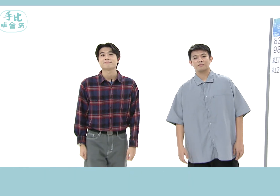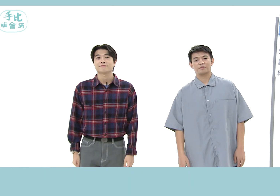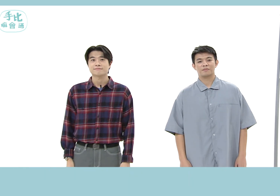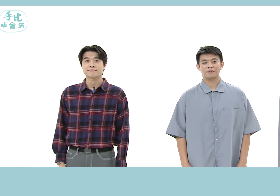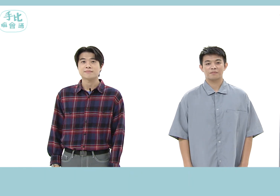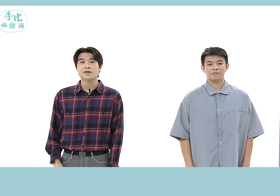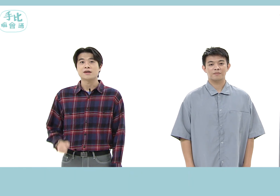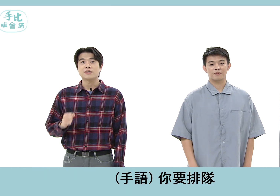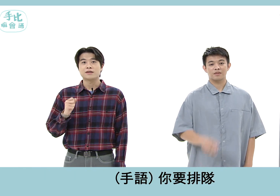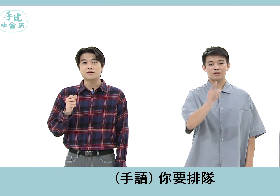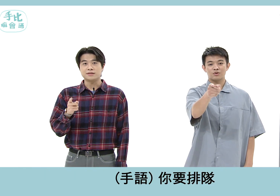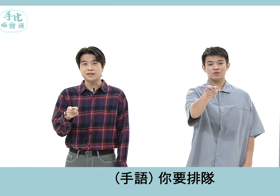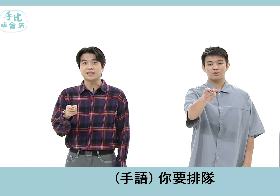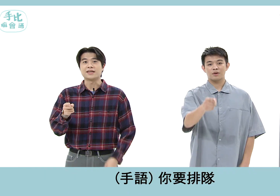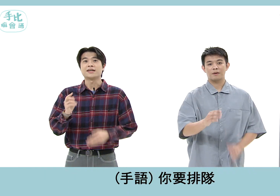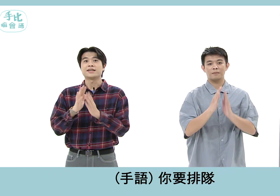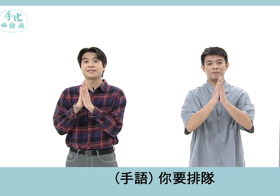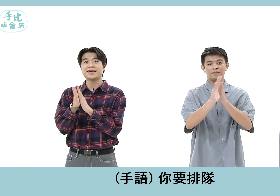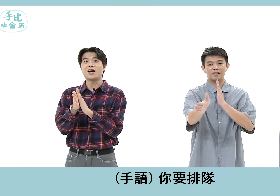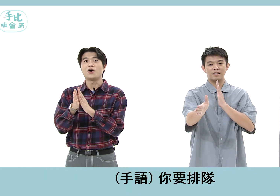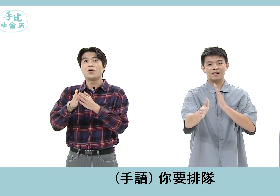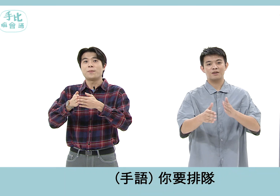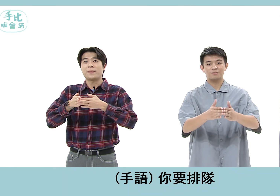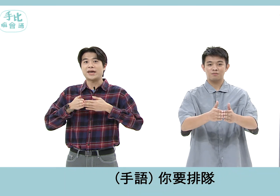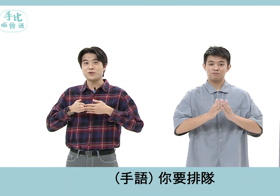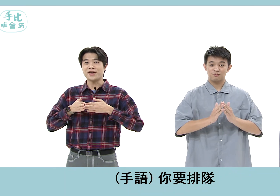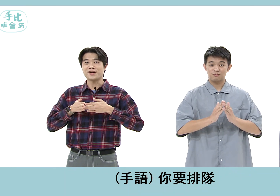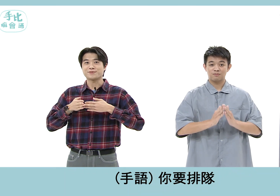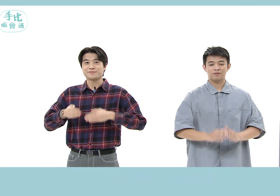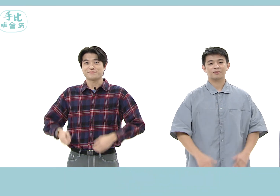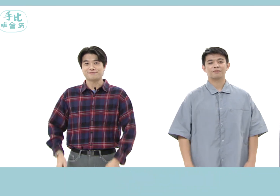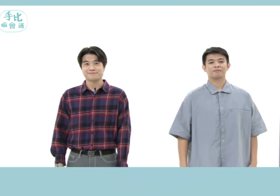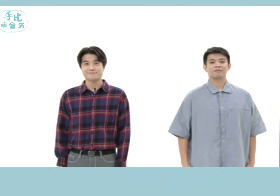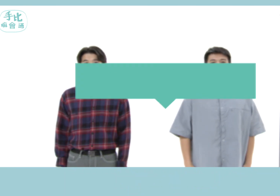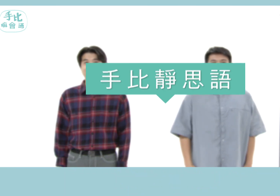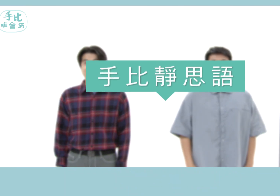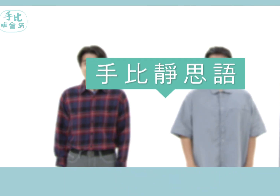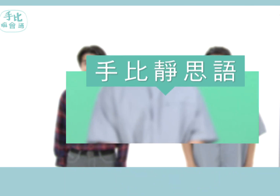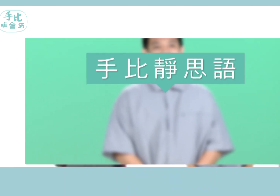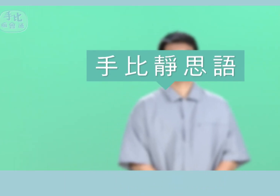你要排队。Thank you.